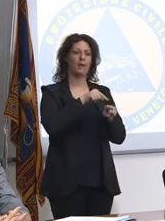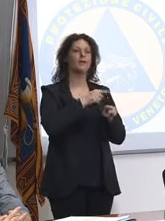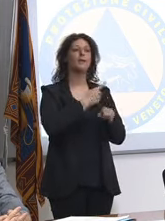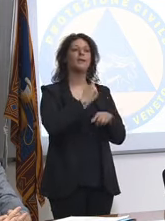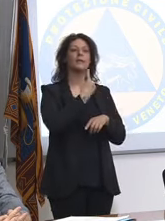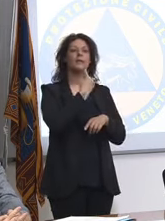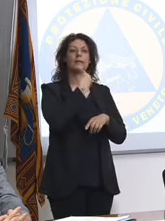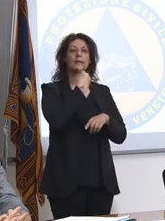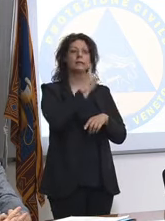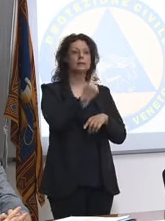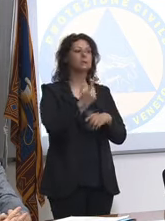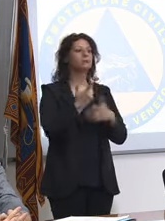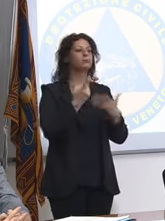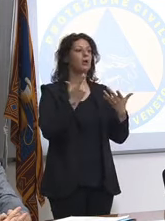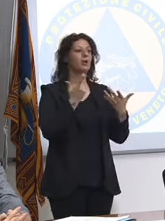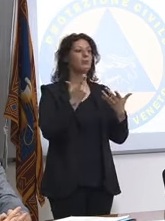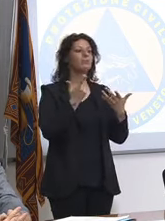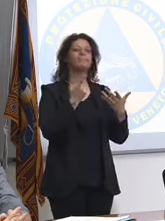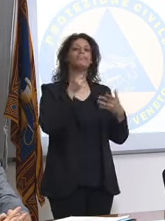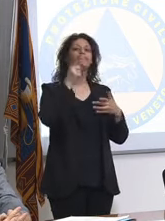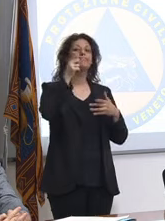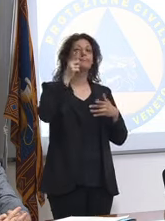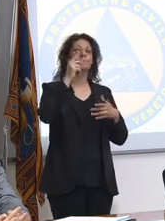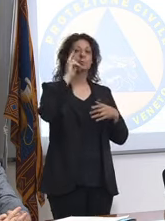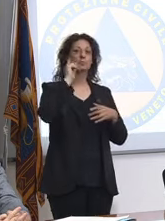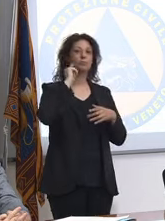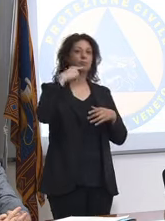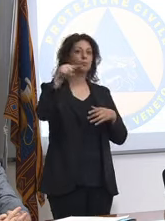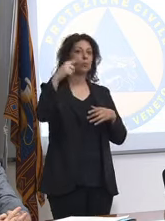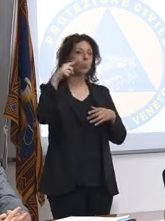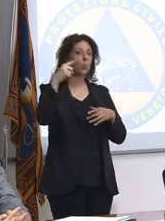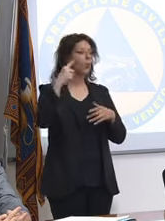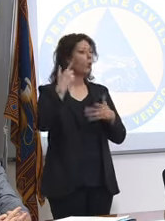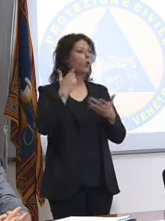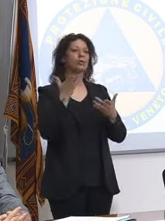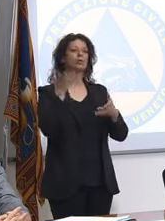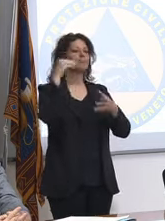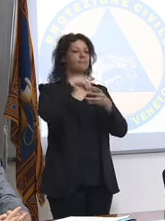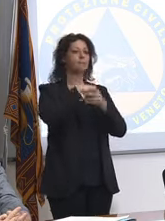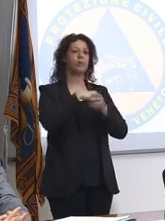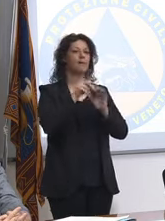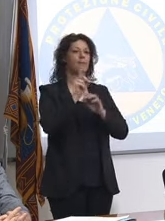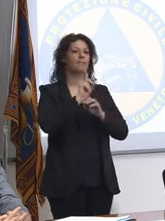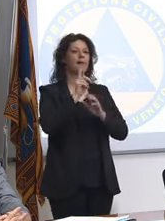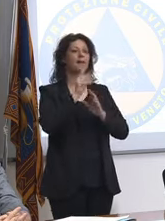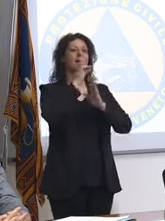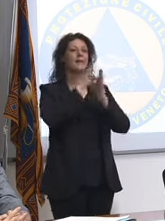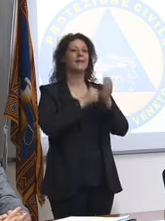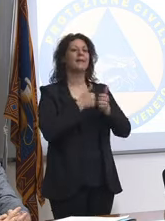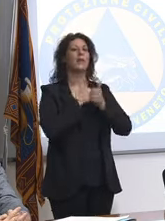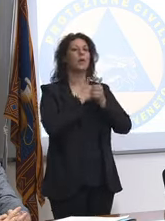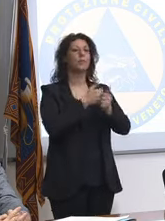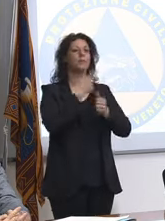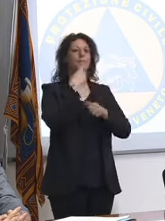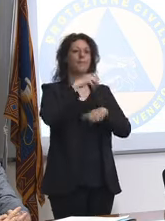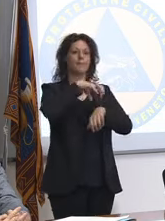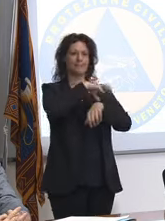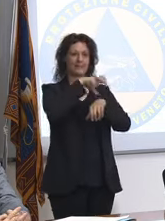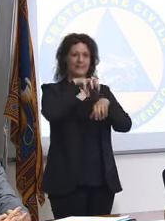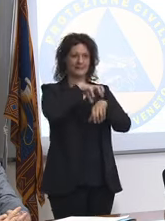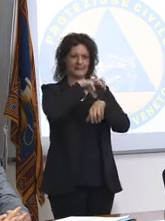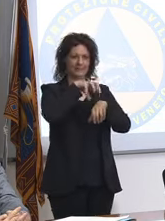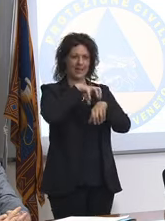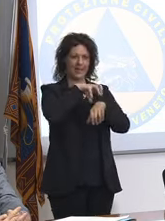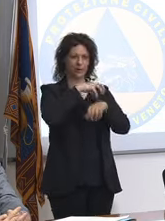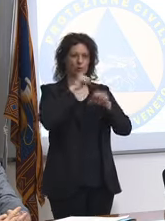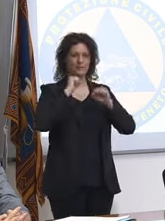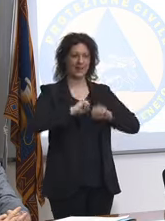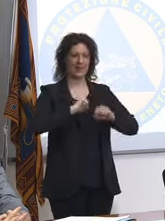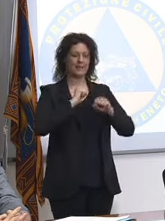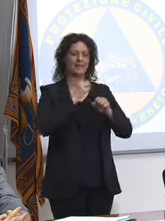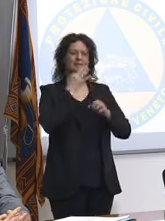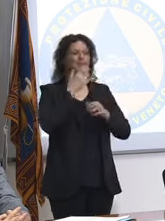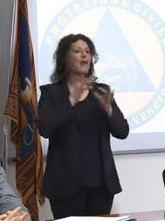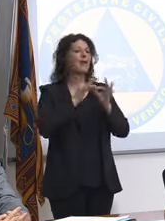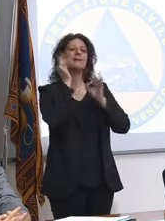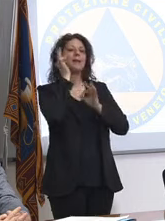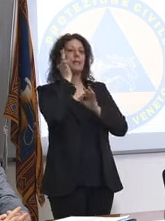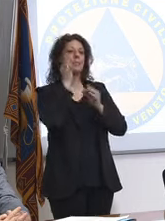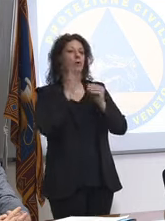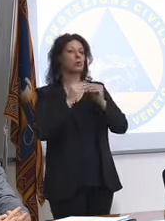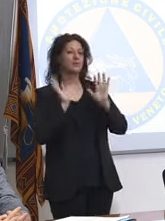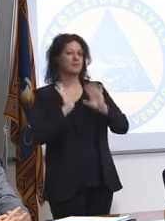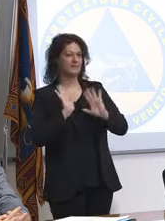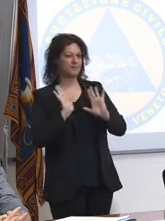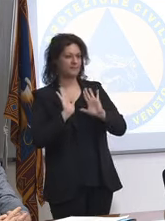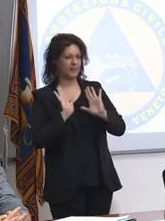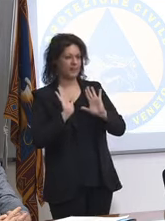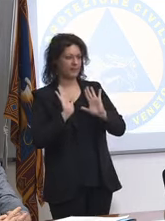non rientrava nelle linee guida del Ministero della Sanità e quindi i tamponi non si potevano fare. Questo argomento, ecco, lei vedo che scuote